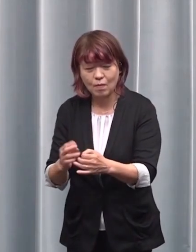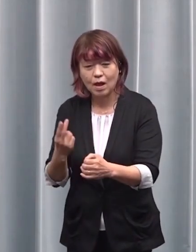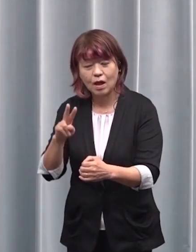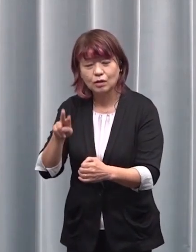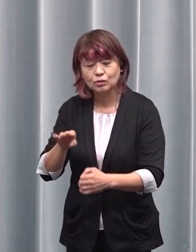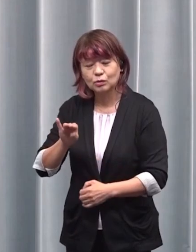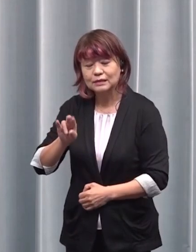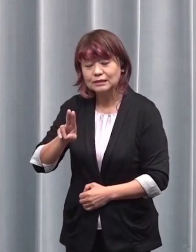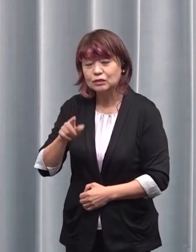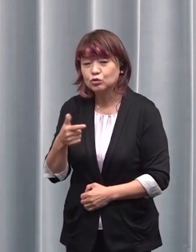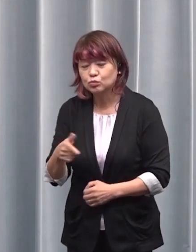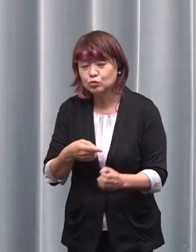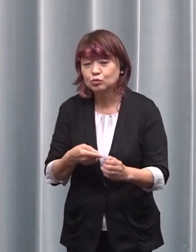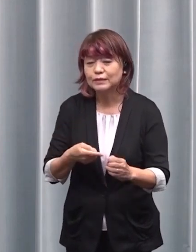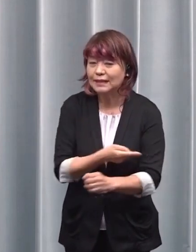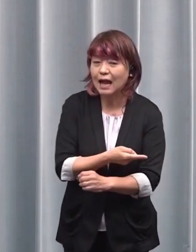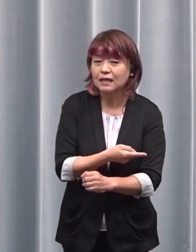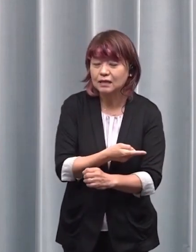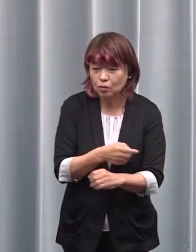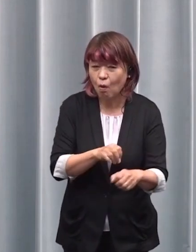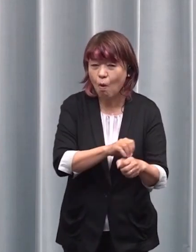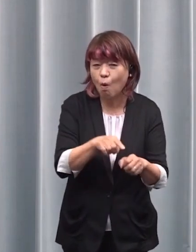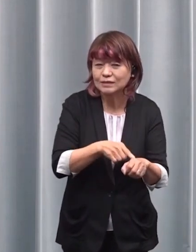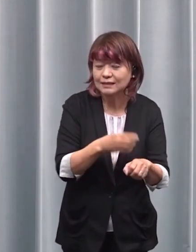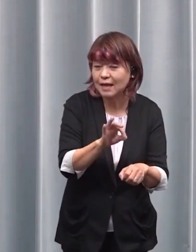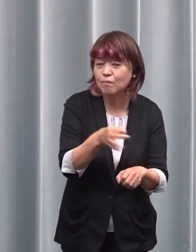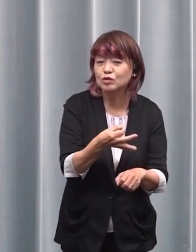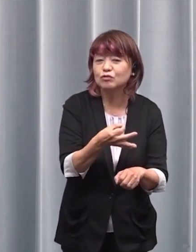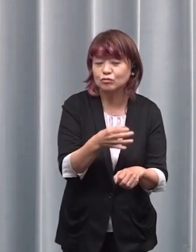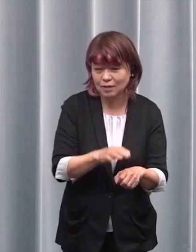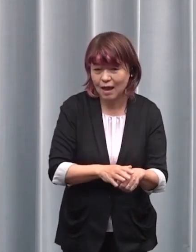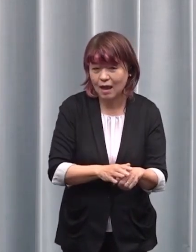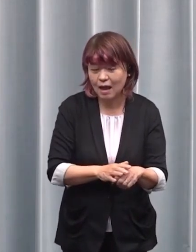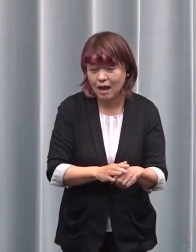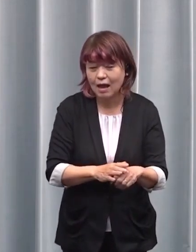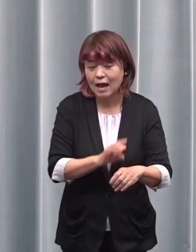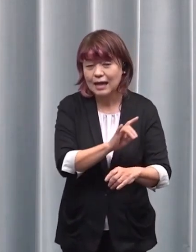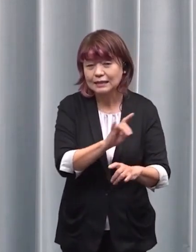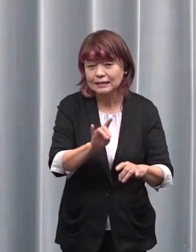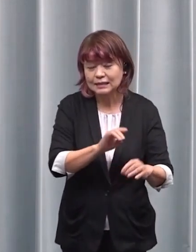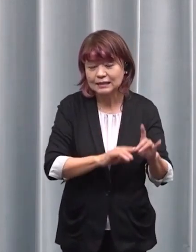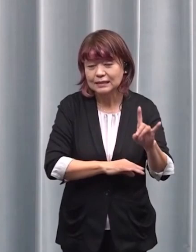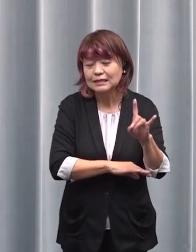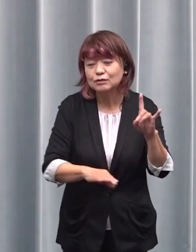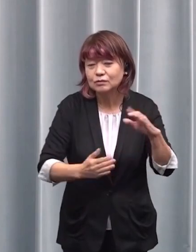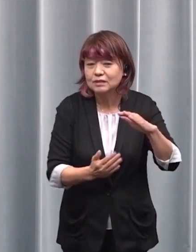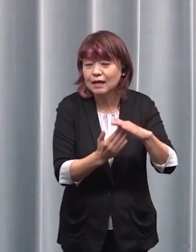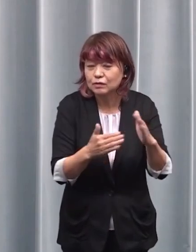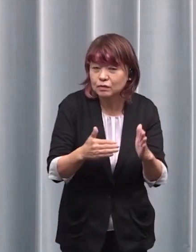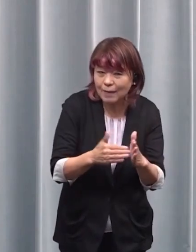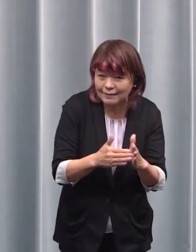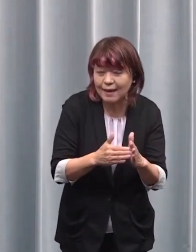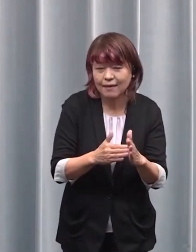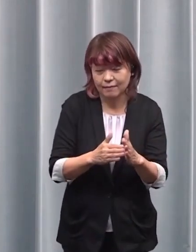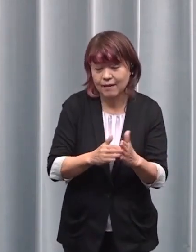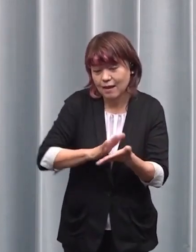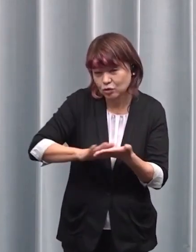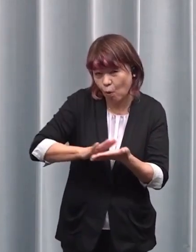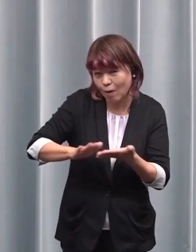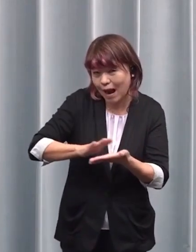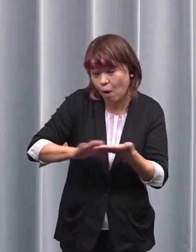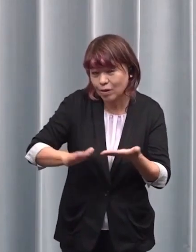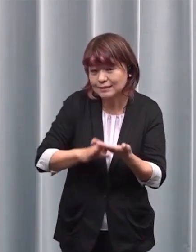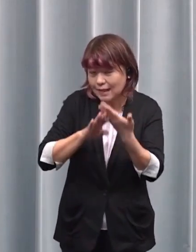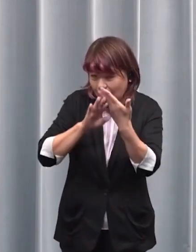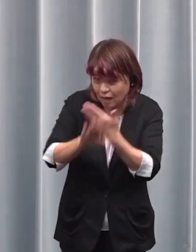性物質が規制基準を満たす水準となるまでアルプスで浄化を行った上で、